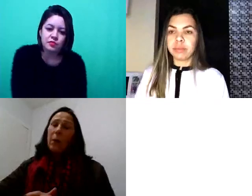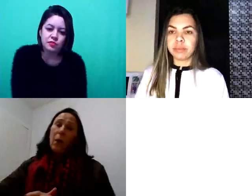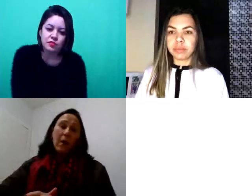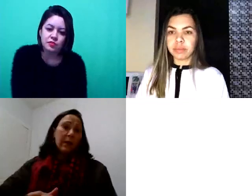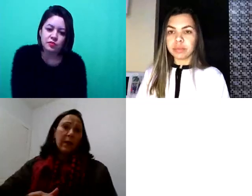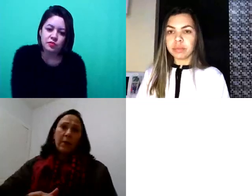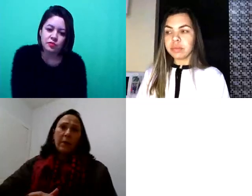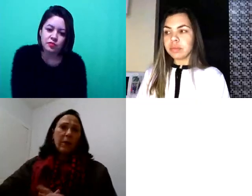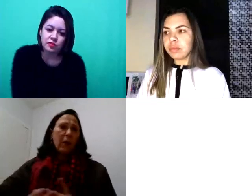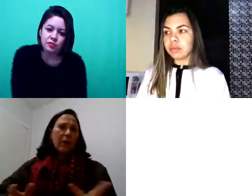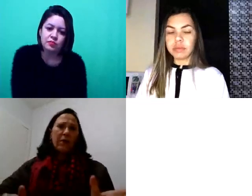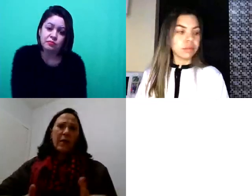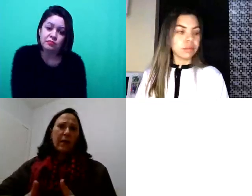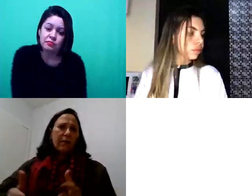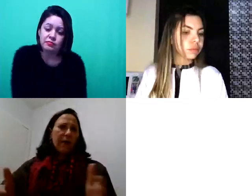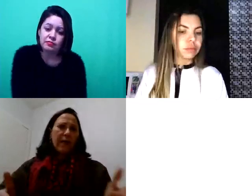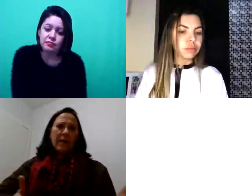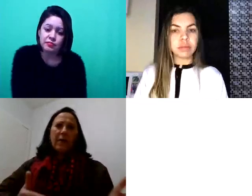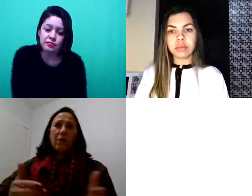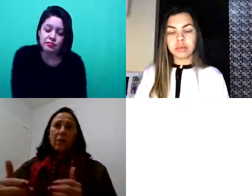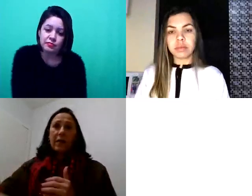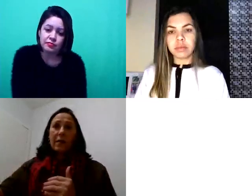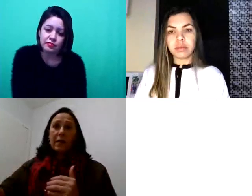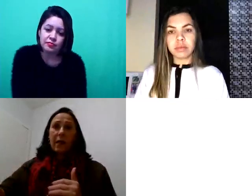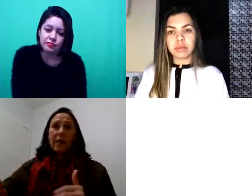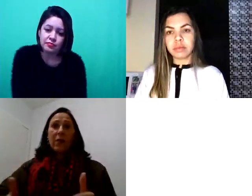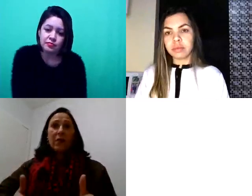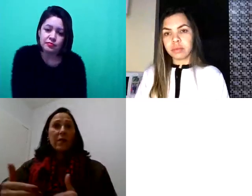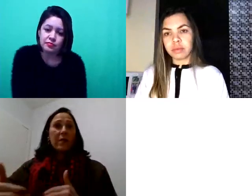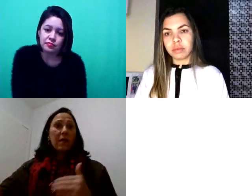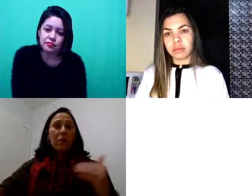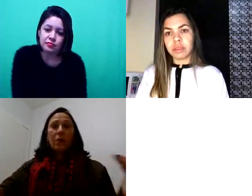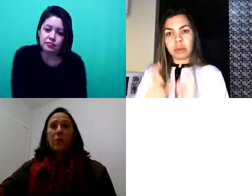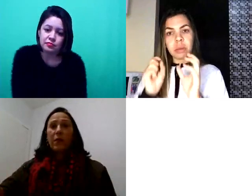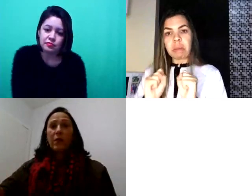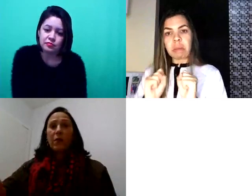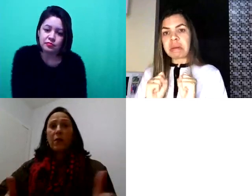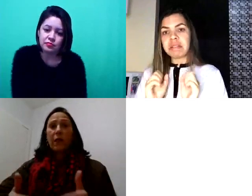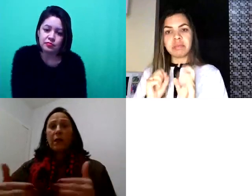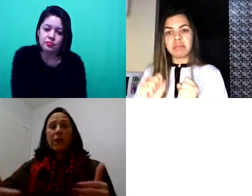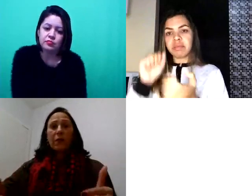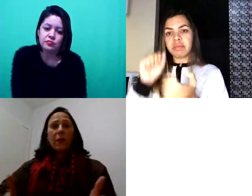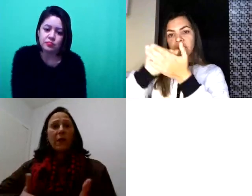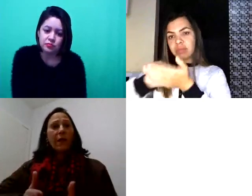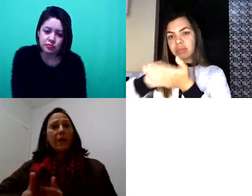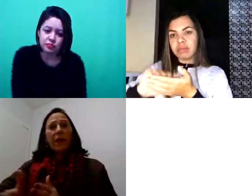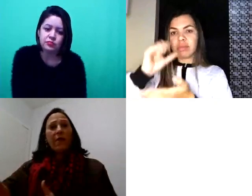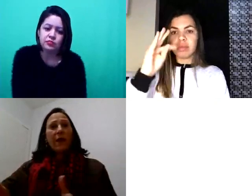Marcelo, pode? Pode, você vai escrevendo o teu TCC, depois você senta com o teu professor, teu orientador, e ele